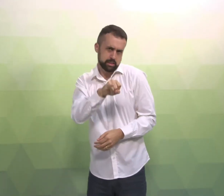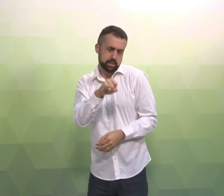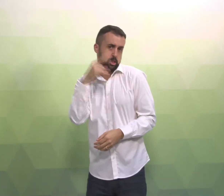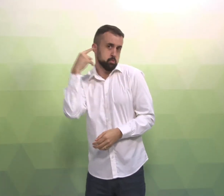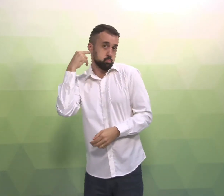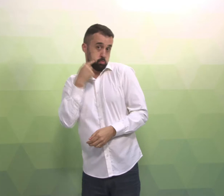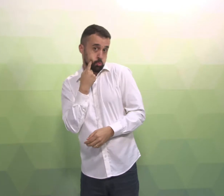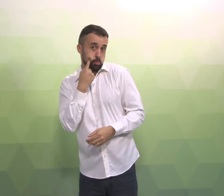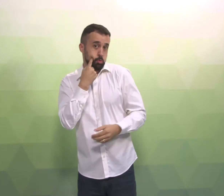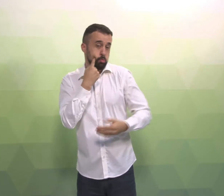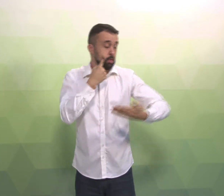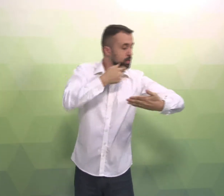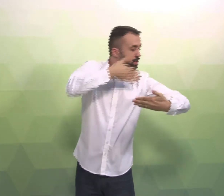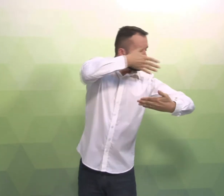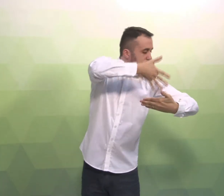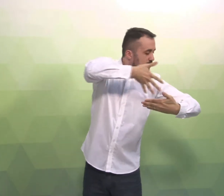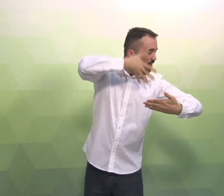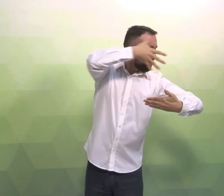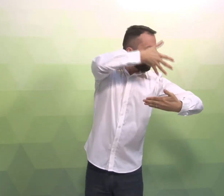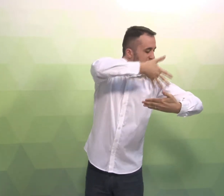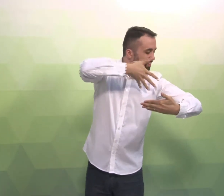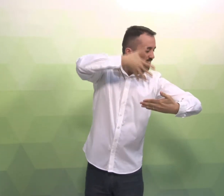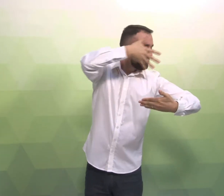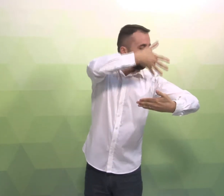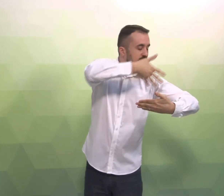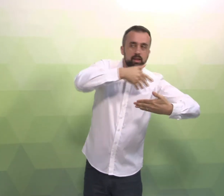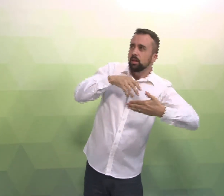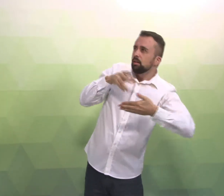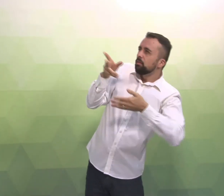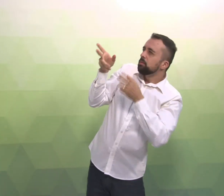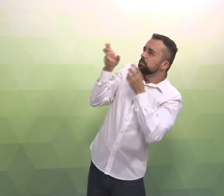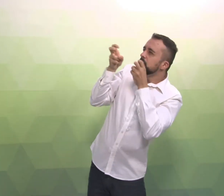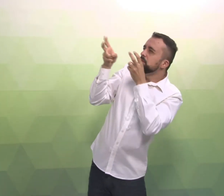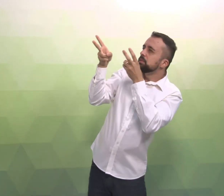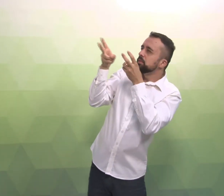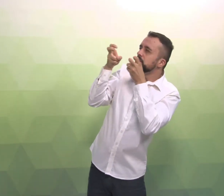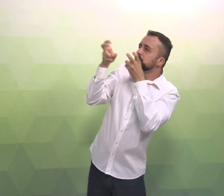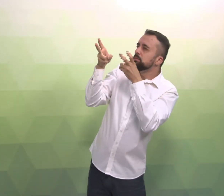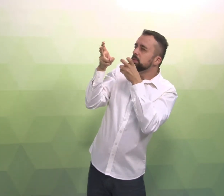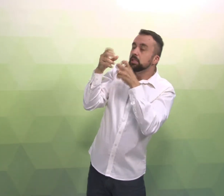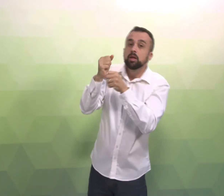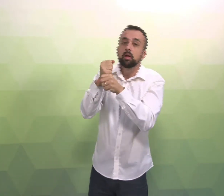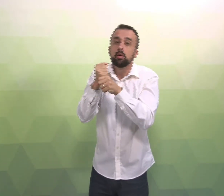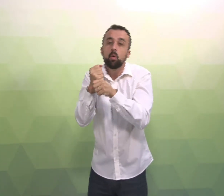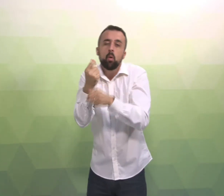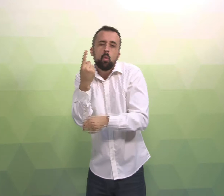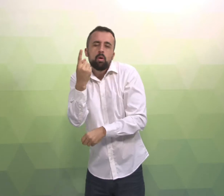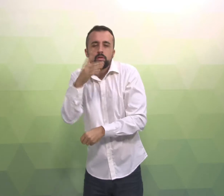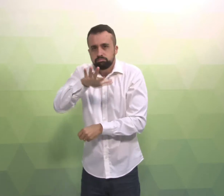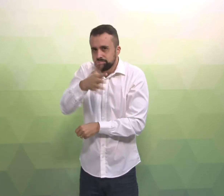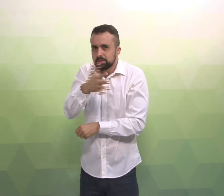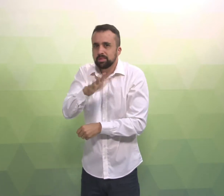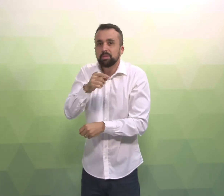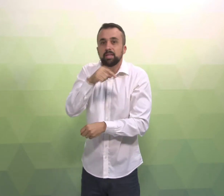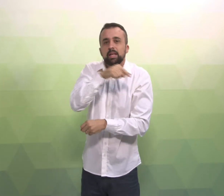Os pais, se forem surdos, sinalizam para ele e ele vai percebendo visualmente. E com 1 aninho, mais ou